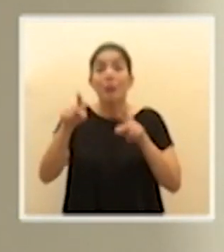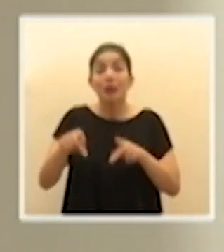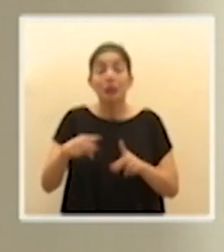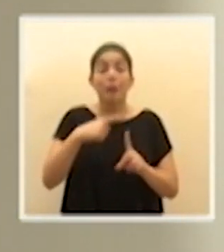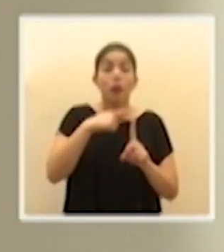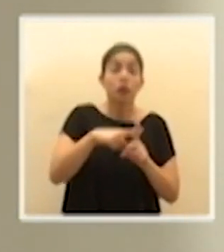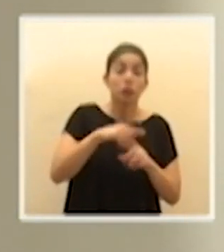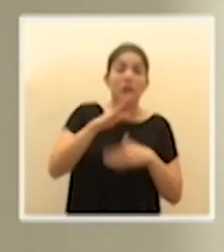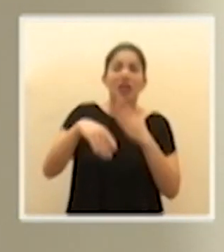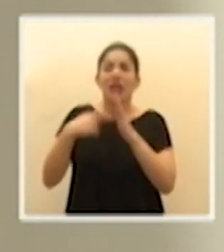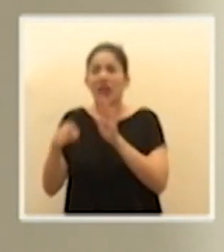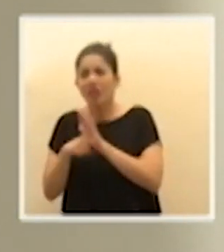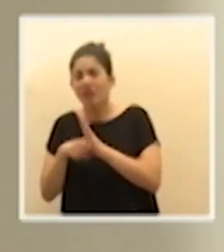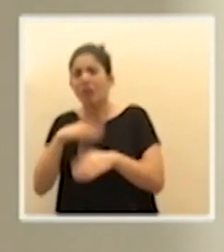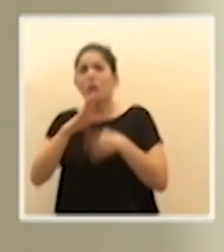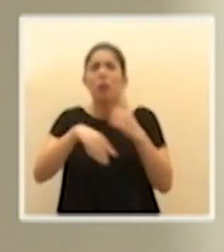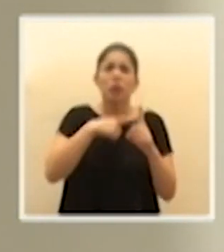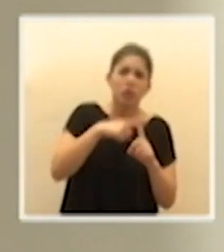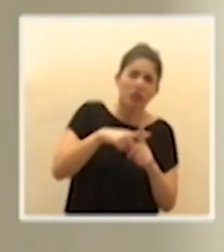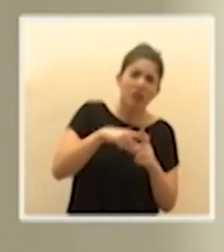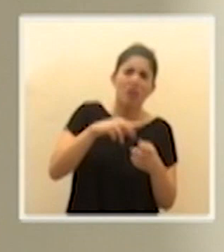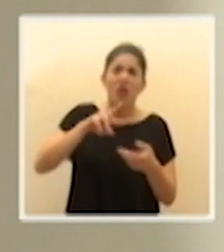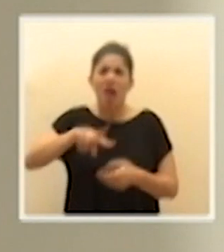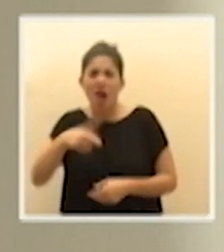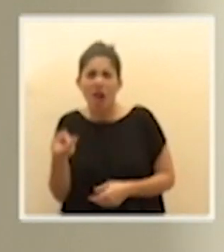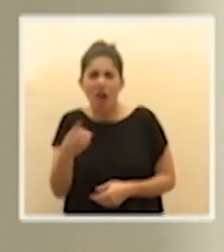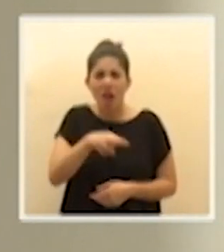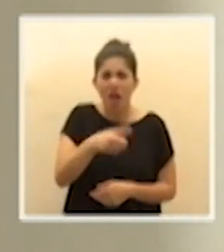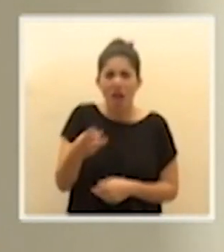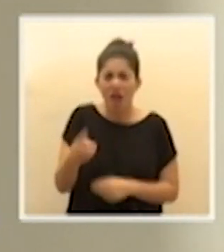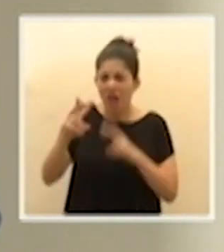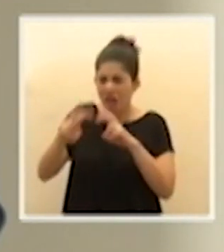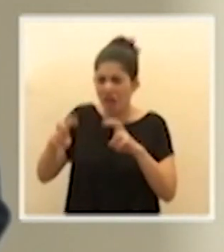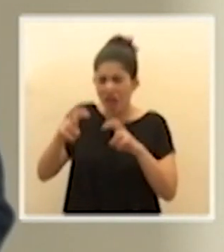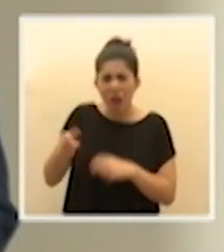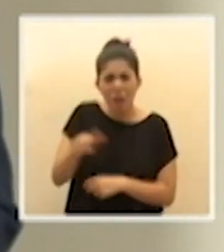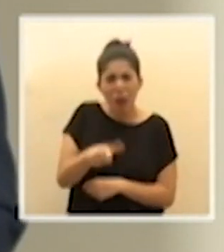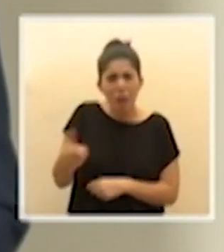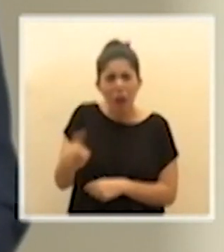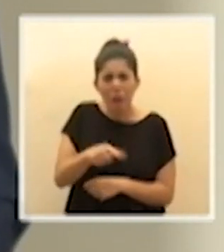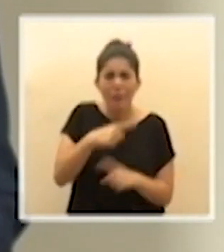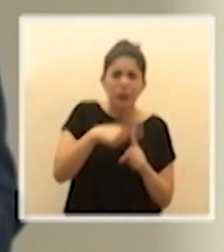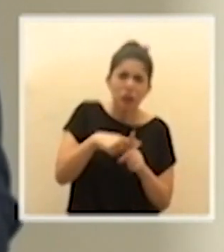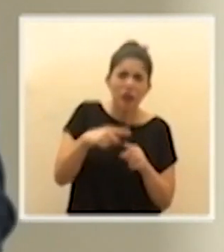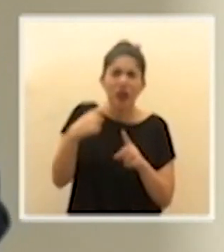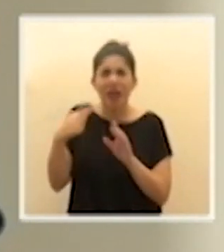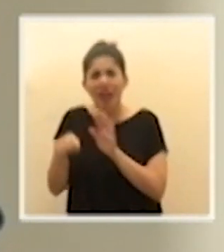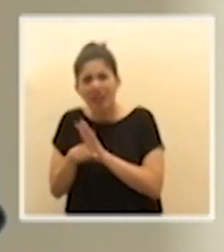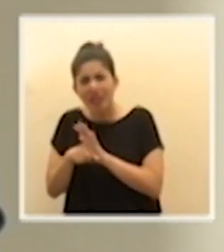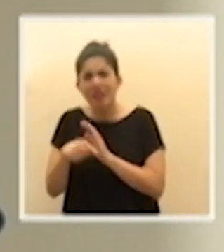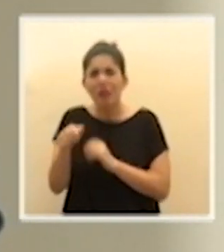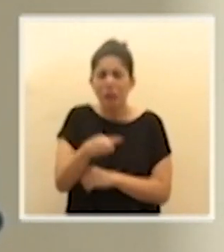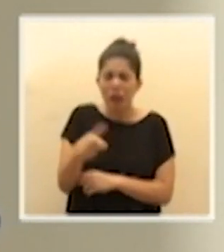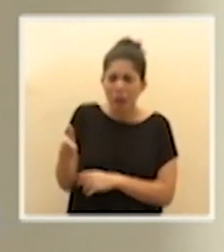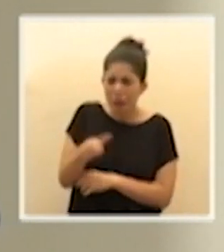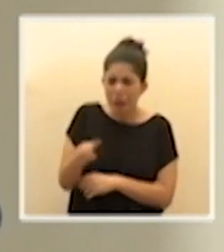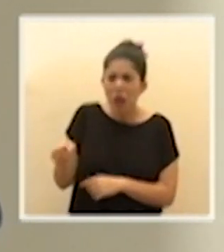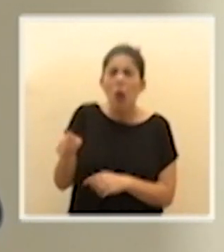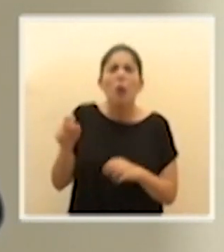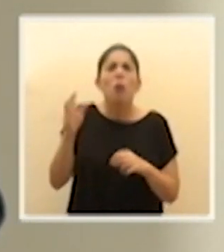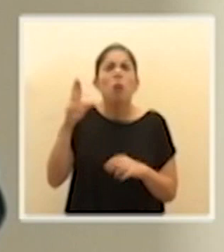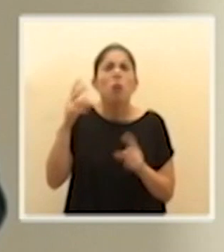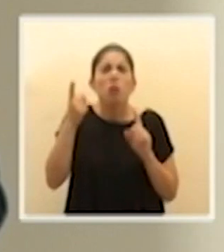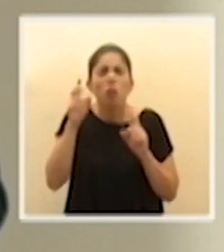luego negativo, después positivo otra vez y están en esa alternancia. Entonces, hay otra posibilidad, que es